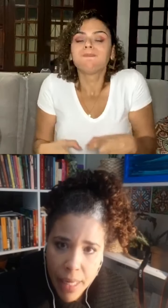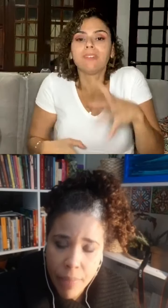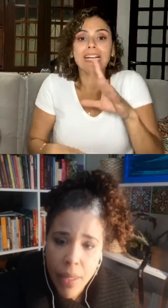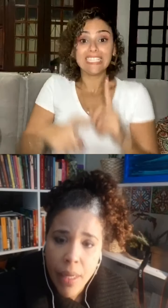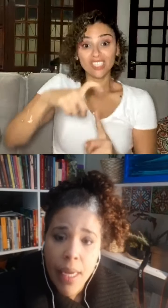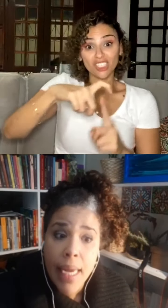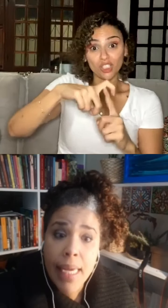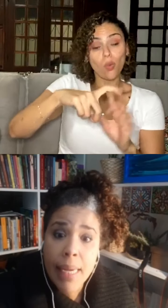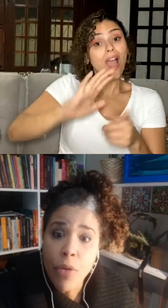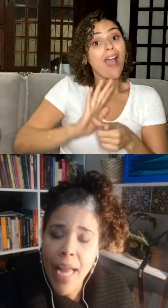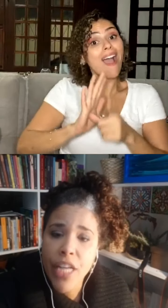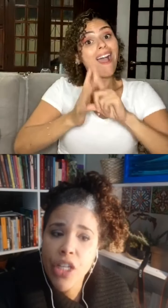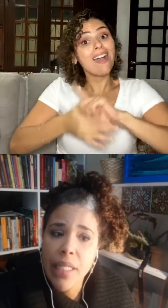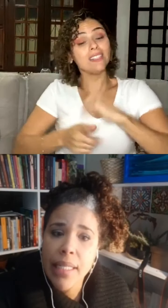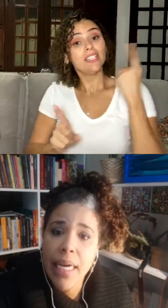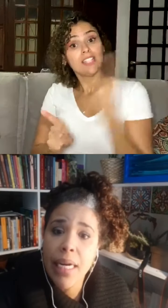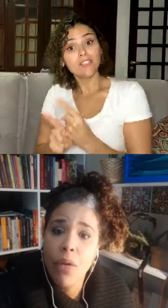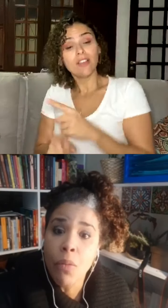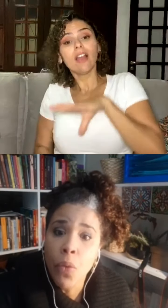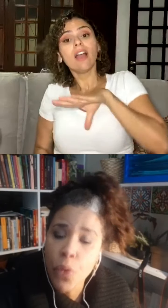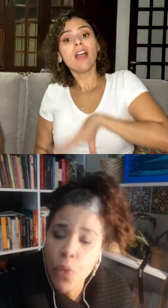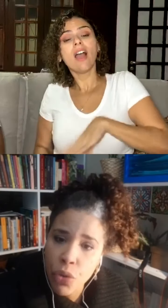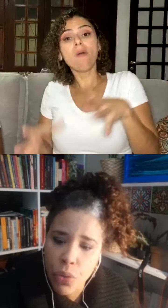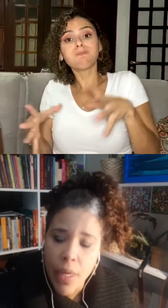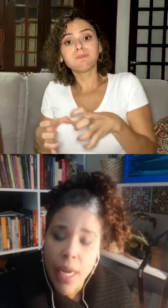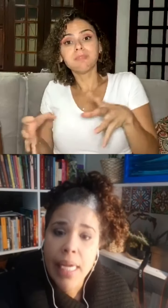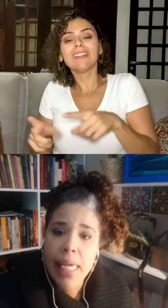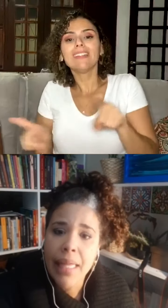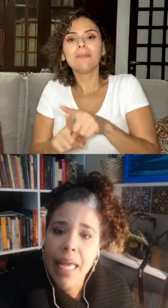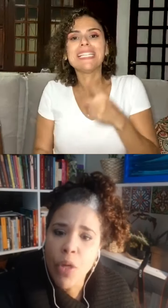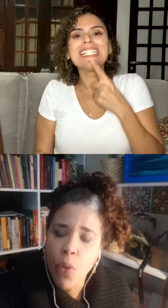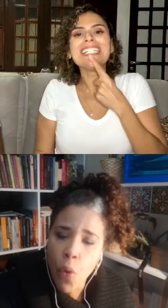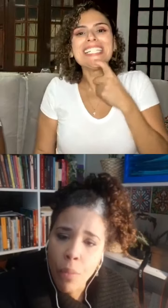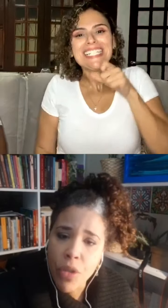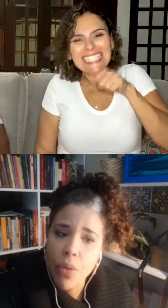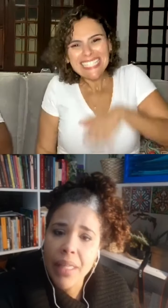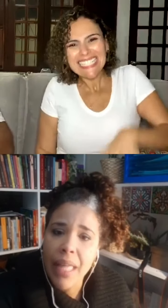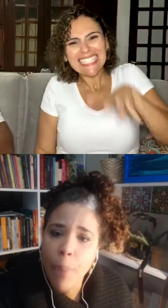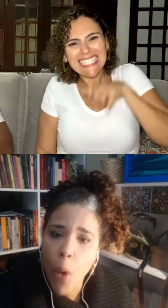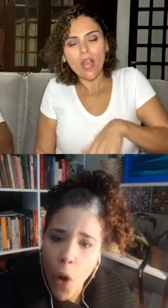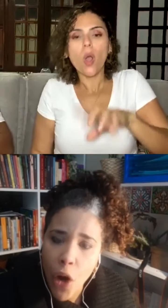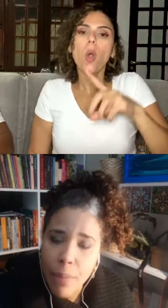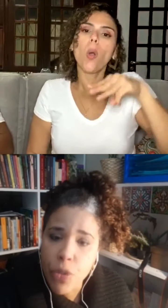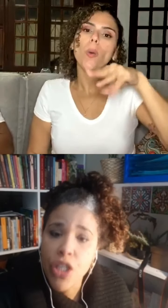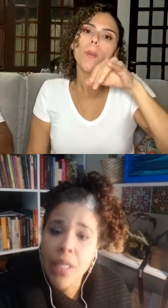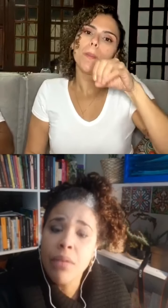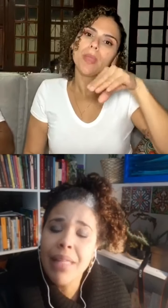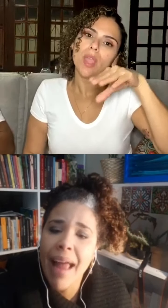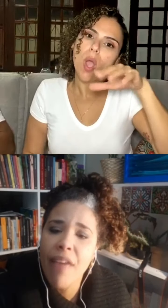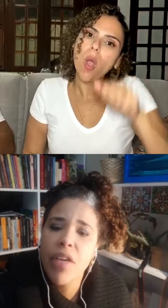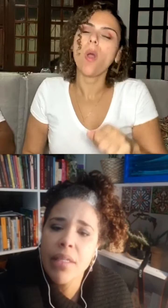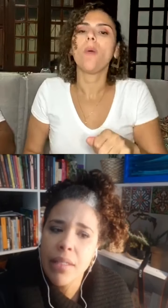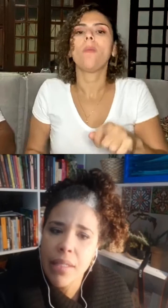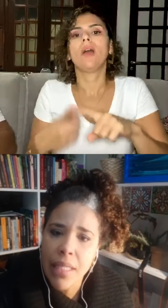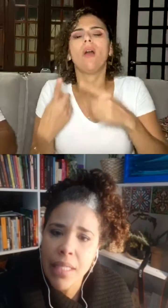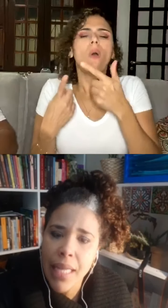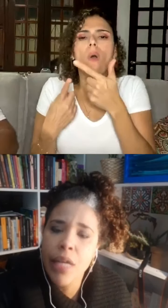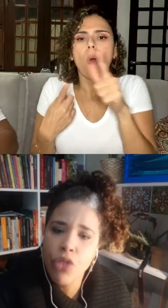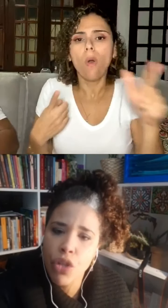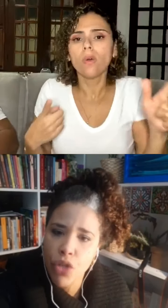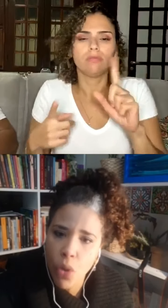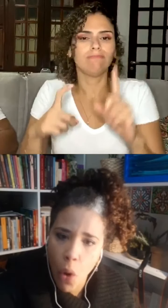cobre. E mulheres que sangram muito e que têm miomas ou que têm pólipos, não devem